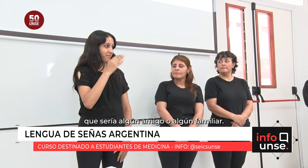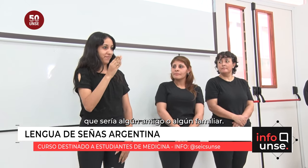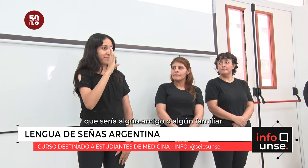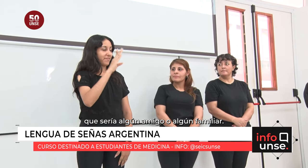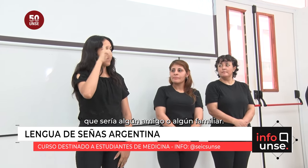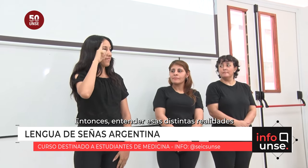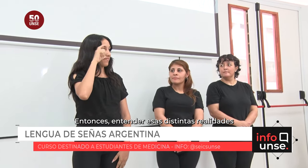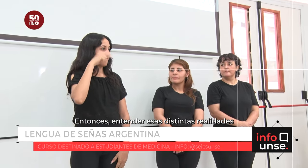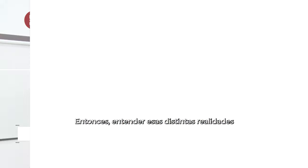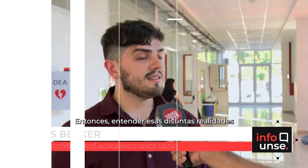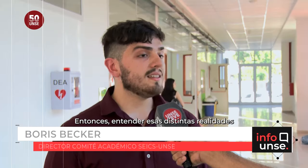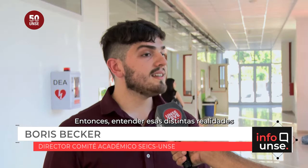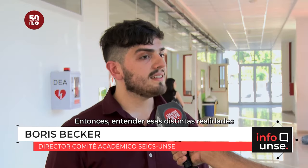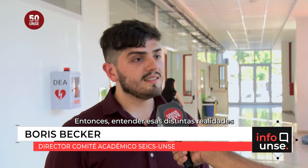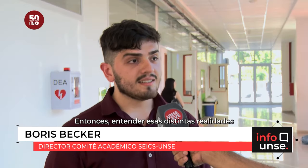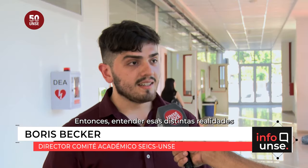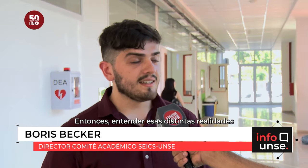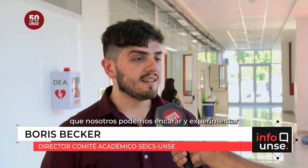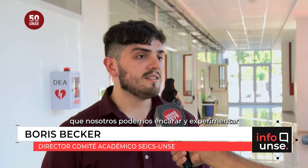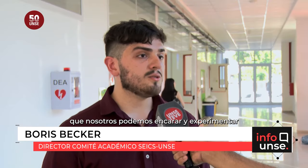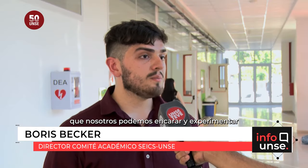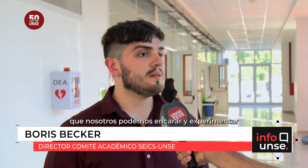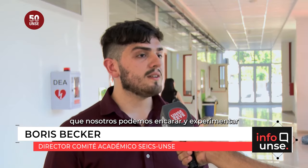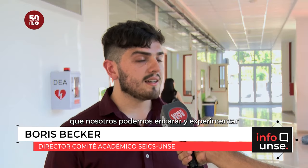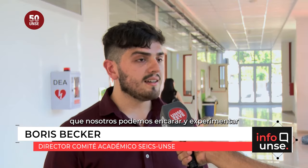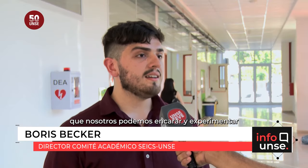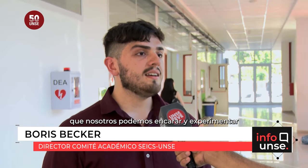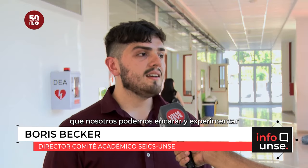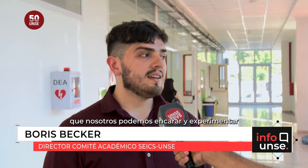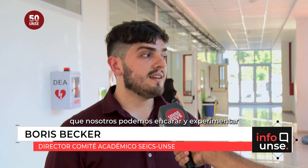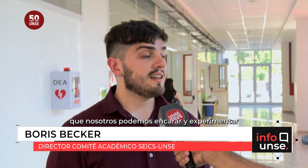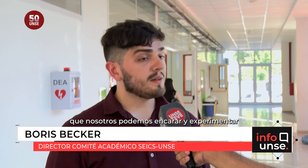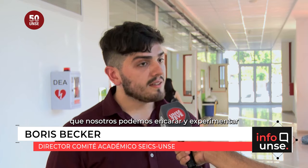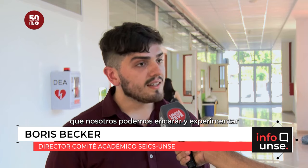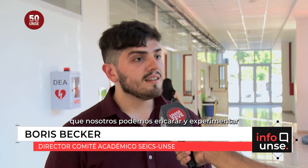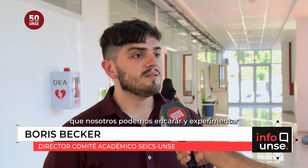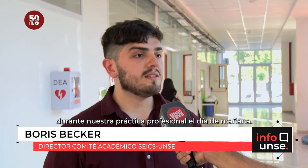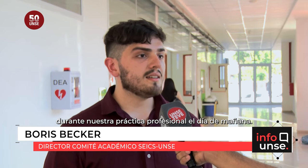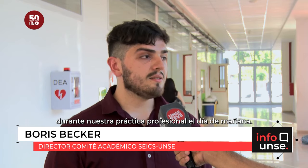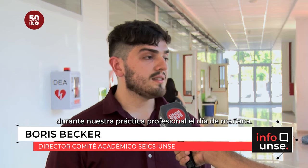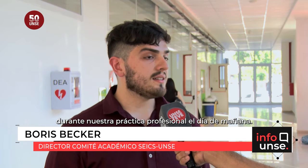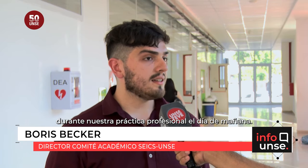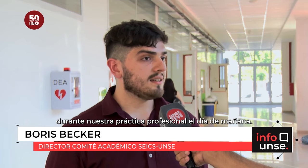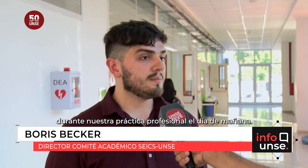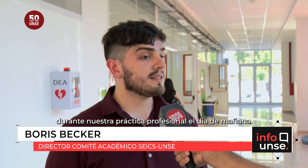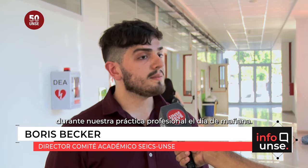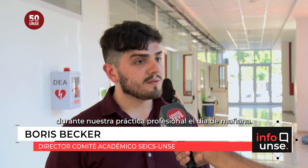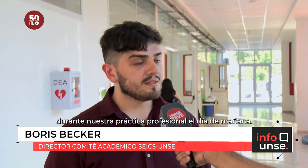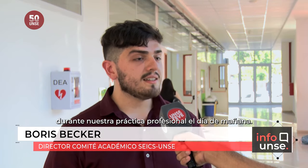algún familiar. Entonces, entender estas distintas realidades que nosotros podemos encarar y experimentar durante nuestra práctica profesional el día